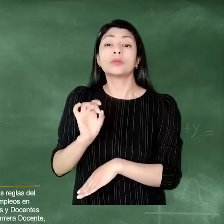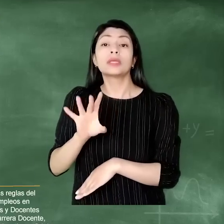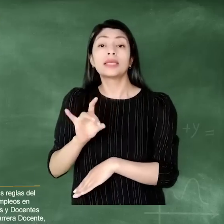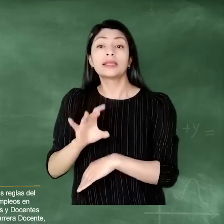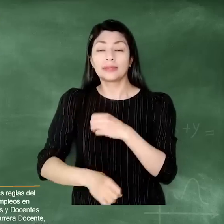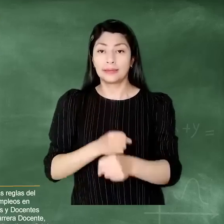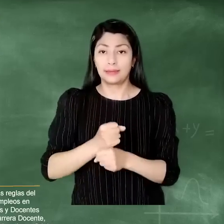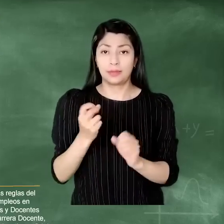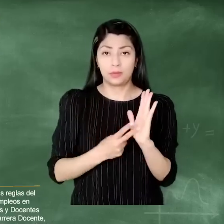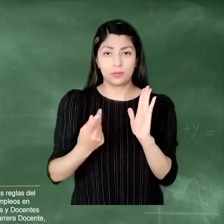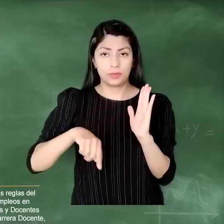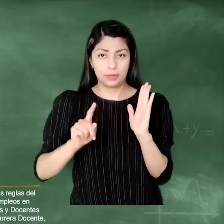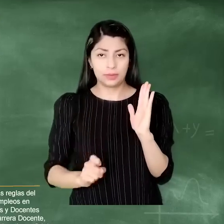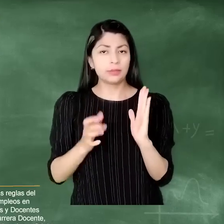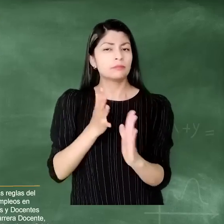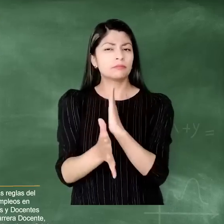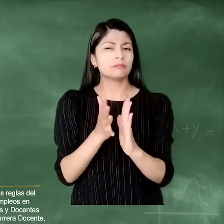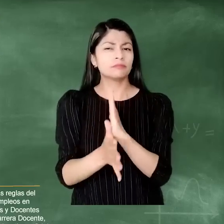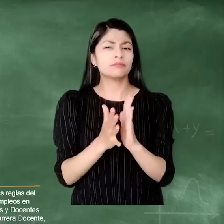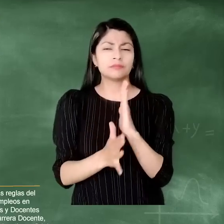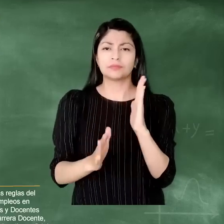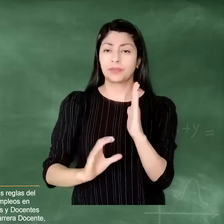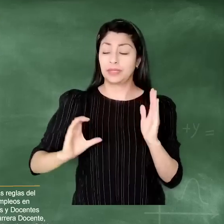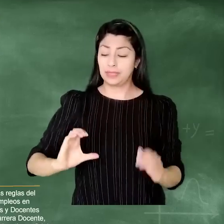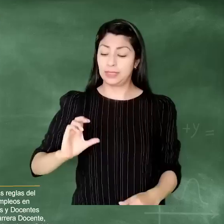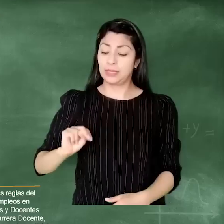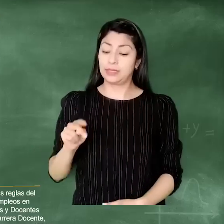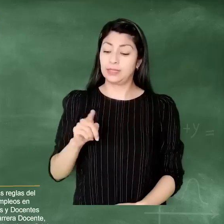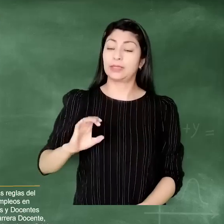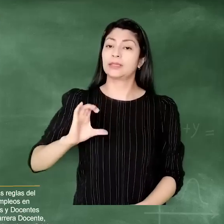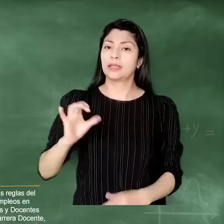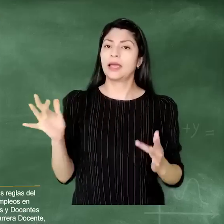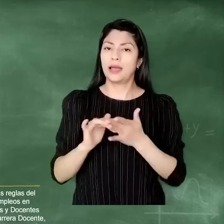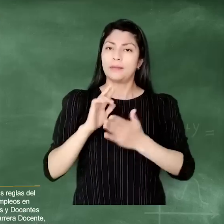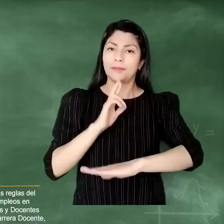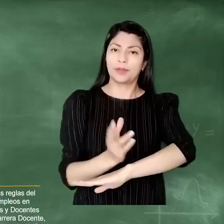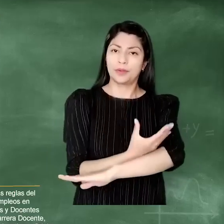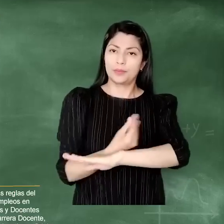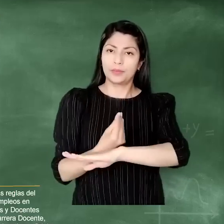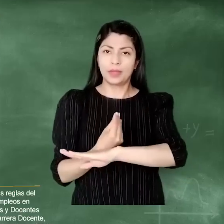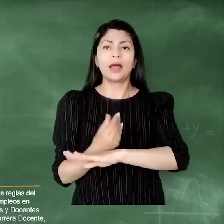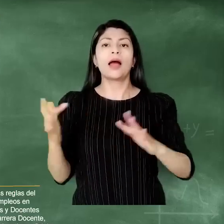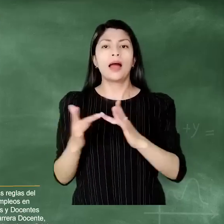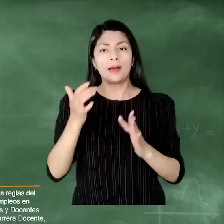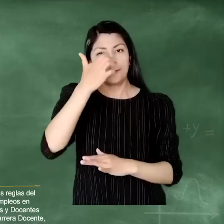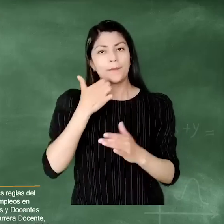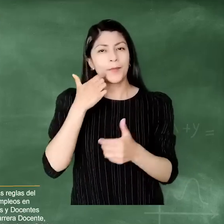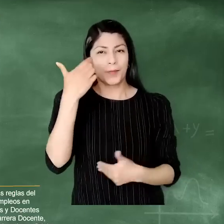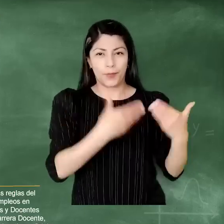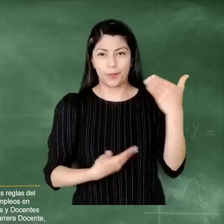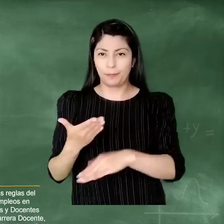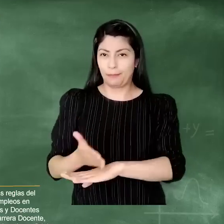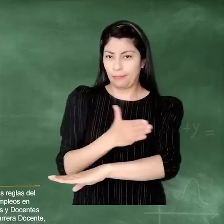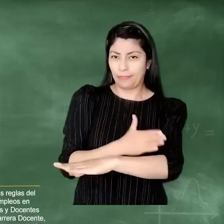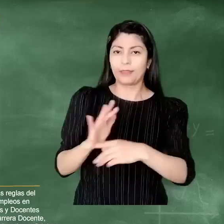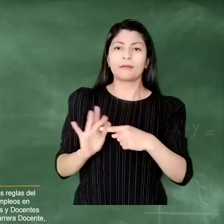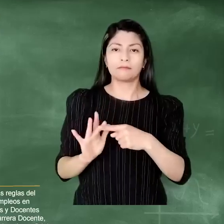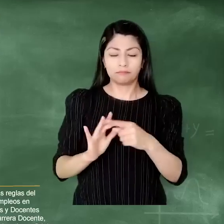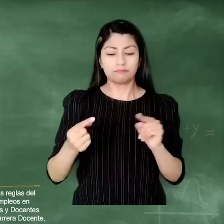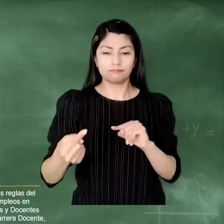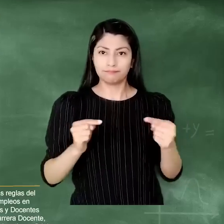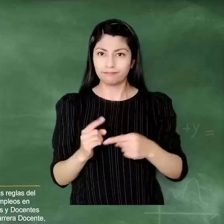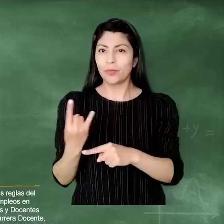Reglamentario 915 de 2016, la CNSC, con base en los resultados de las pruebas aplicadas